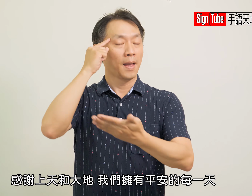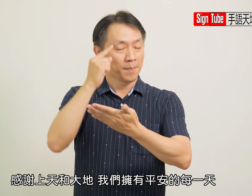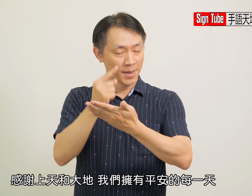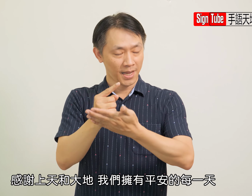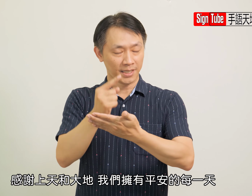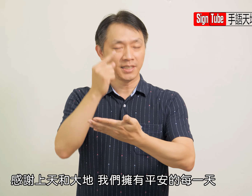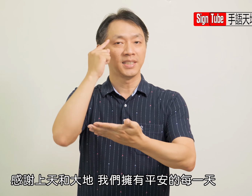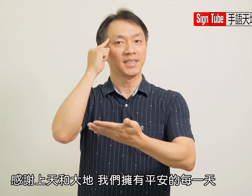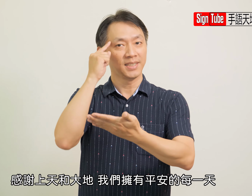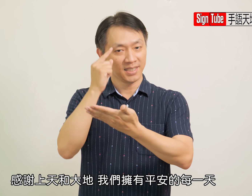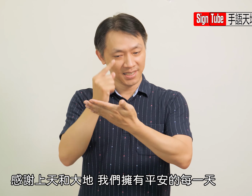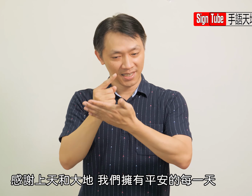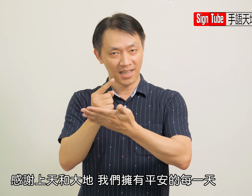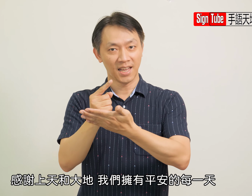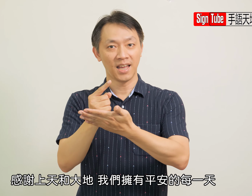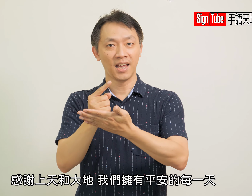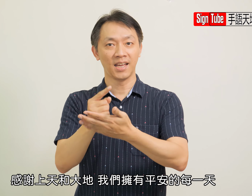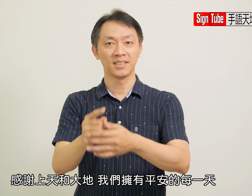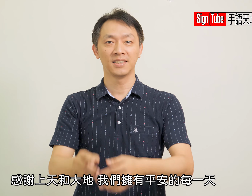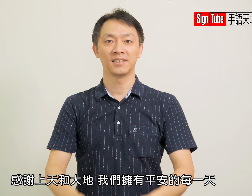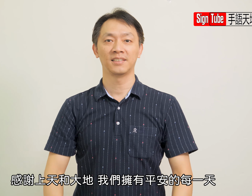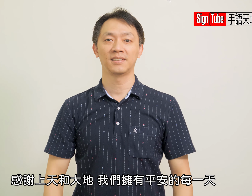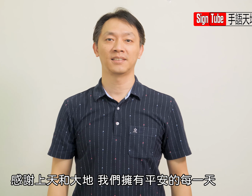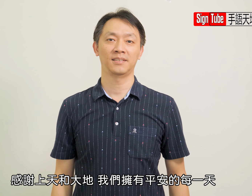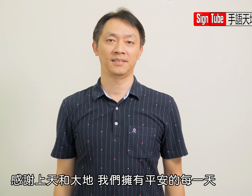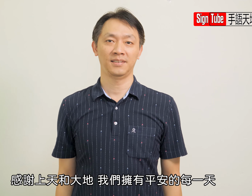每一天。